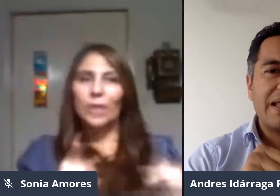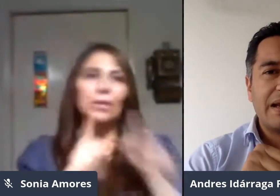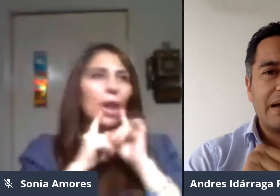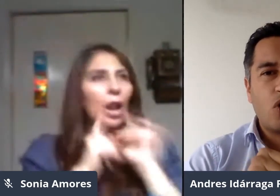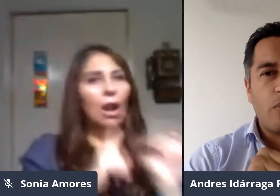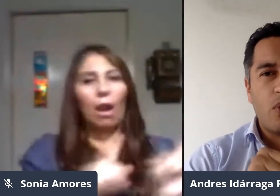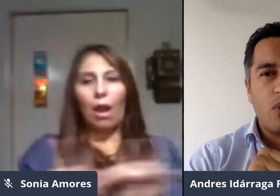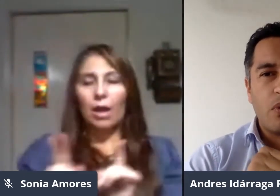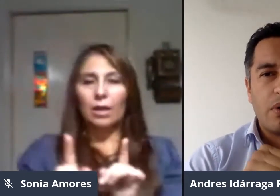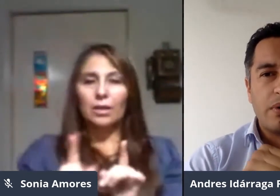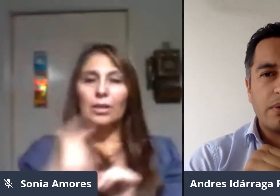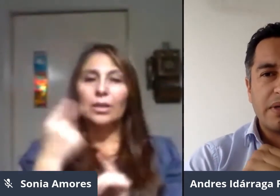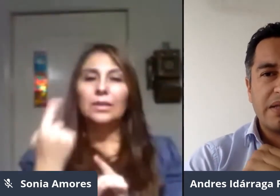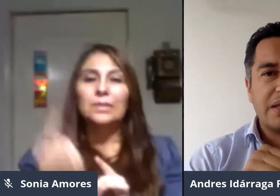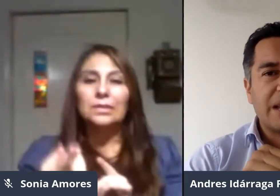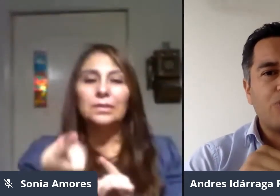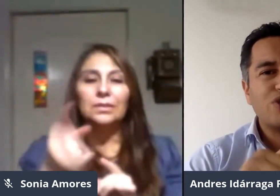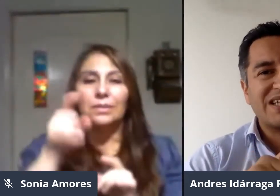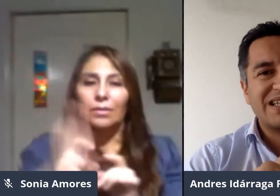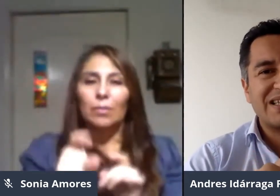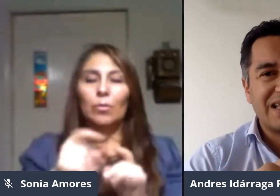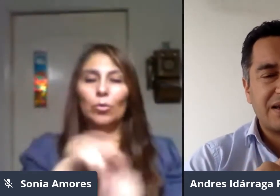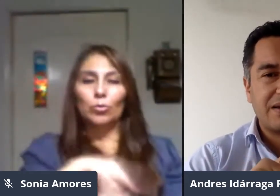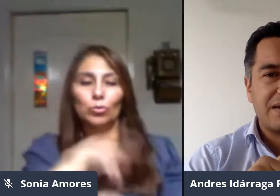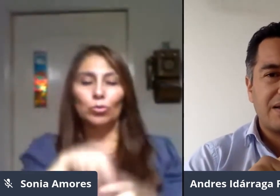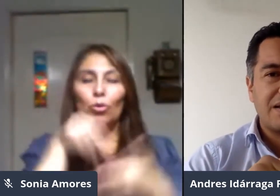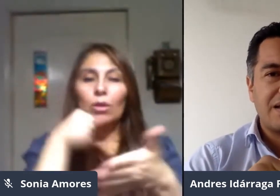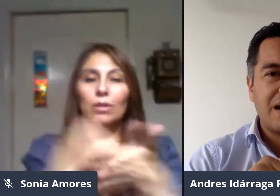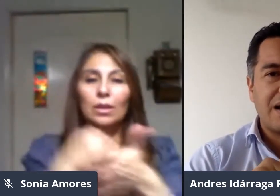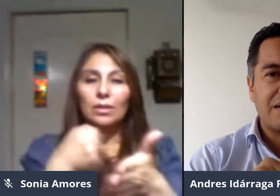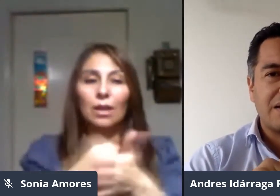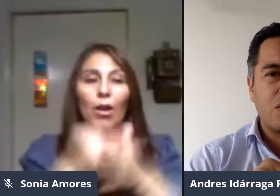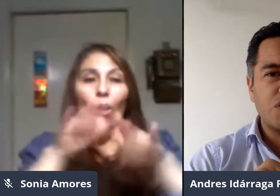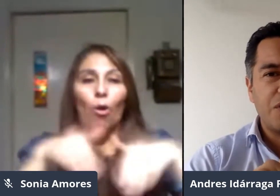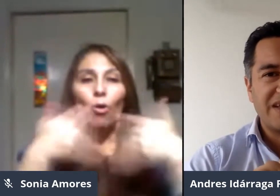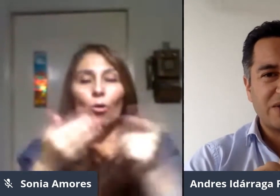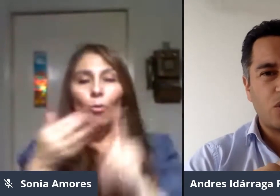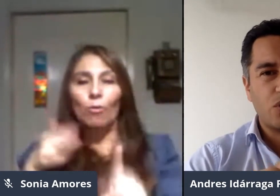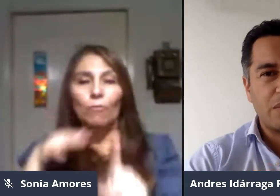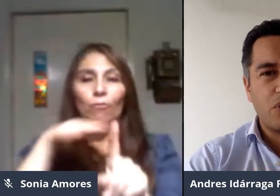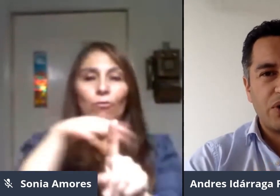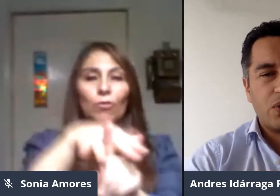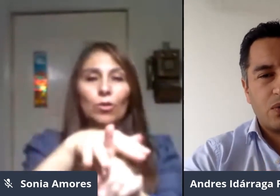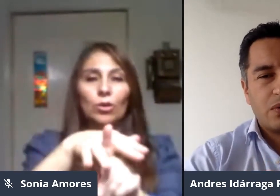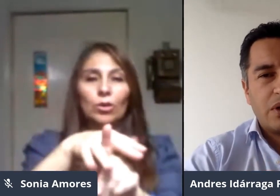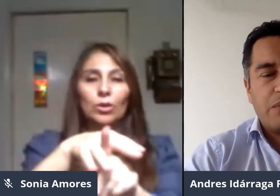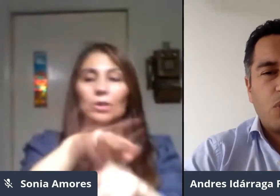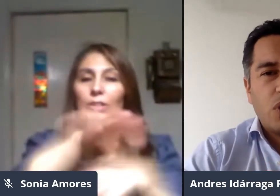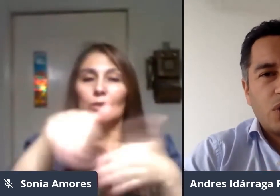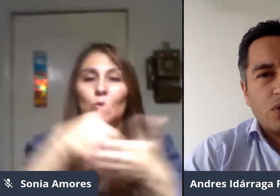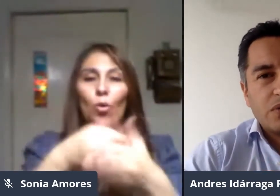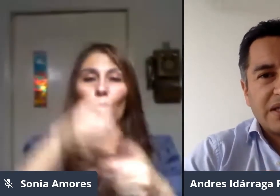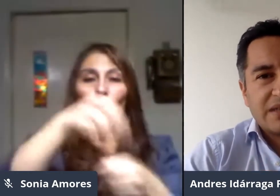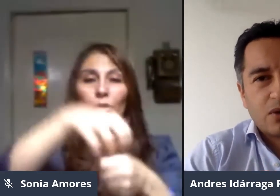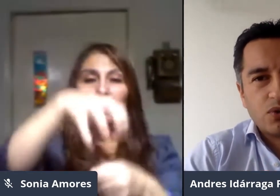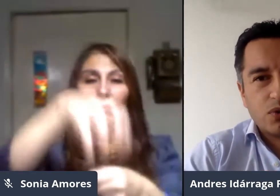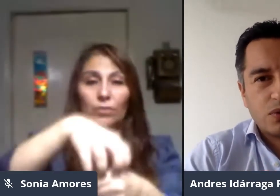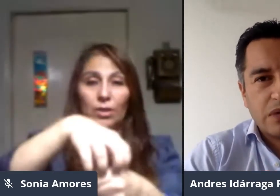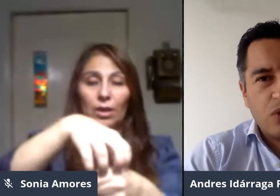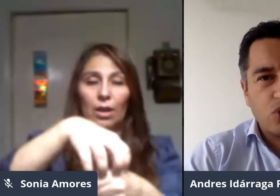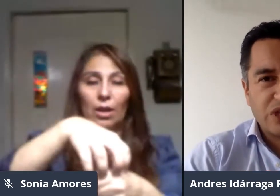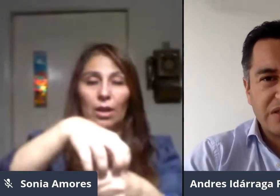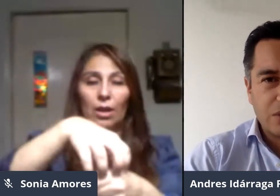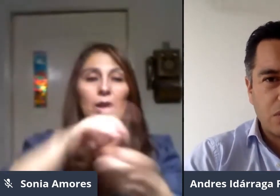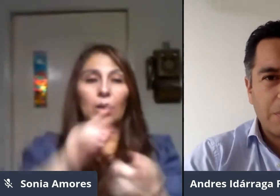la manera como intentamos trascender lo civilizatorio y el modelo de